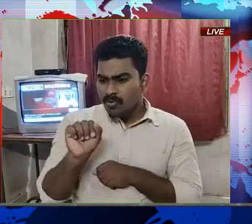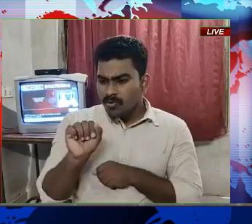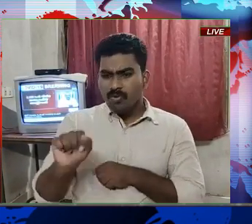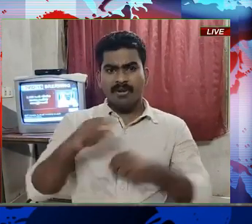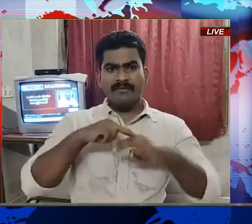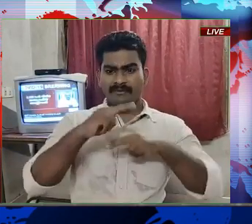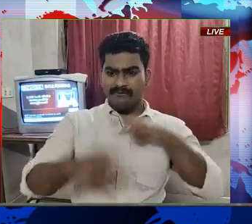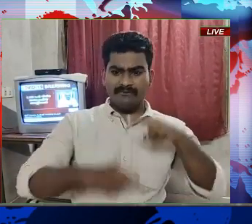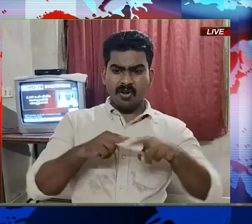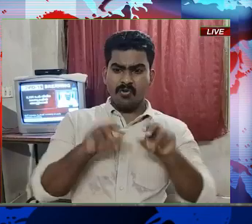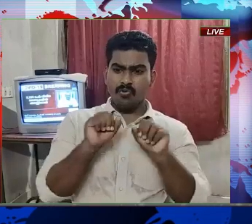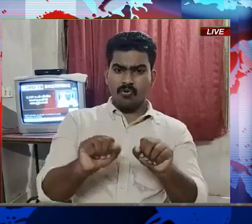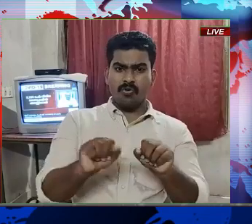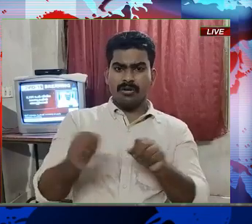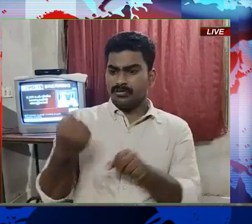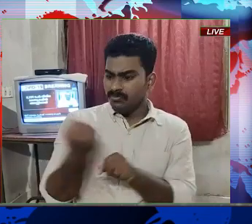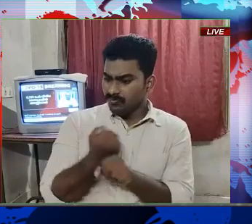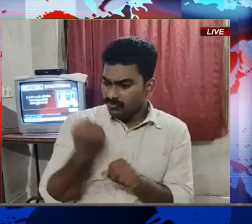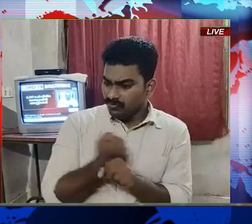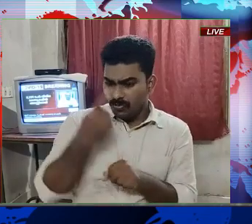അവിടെ ഭക്ഷണവുമാണ്